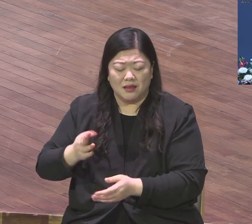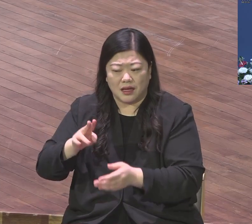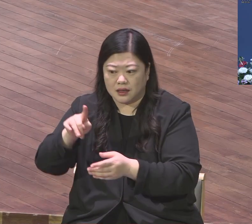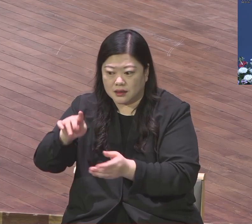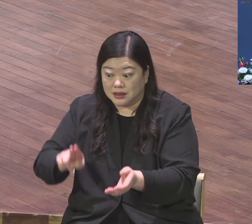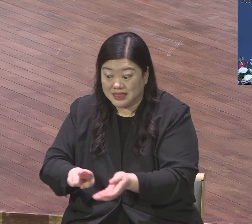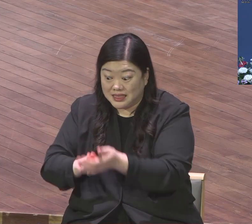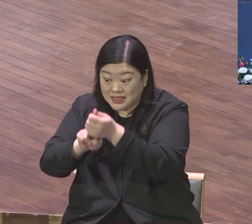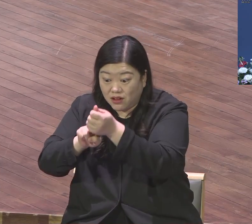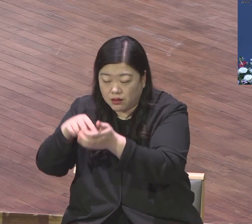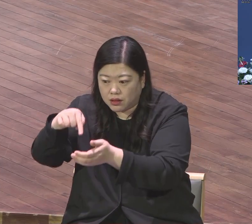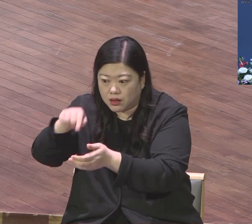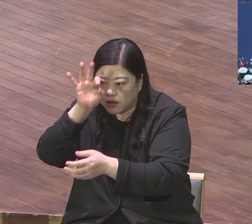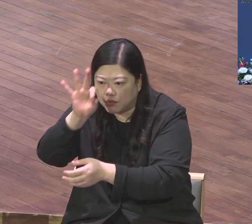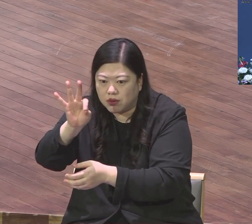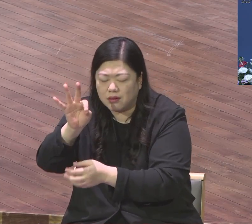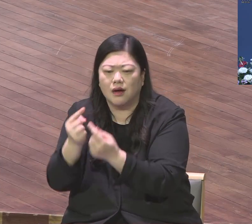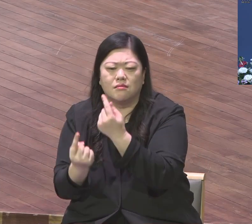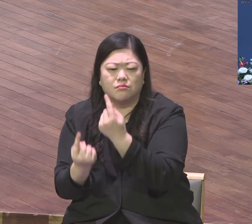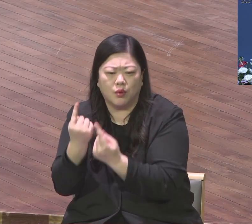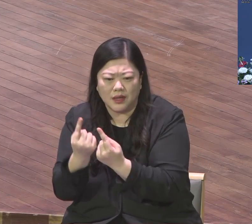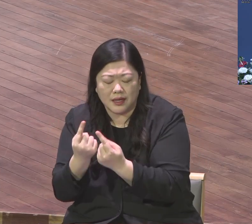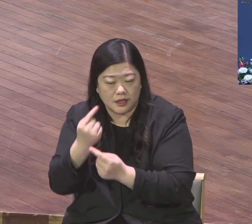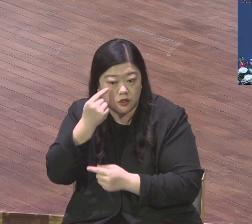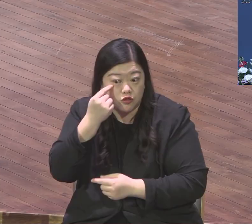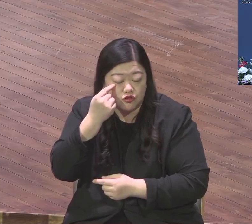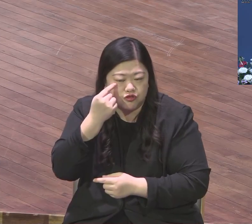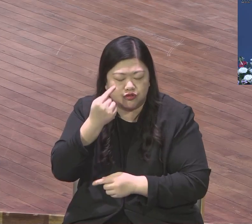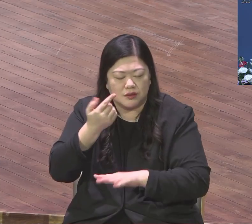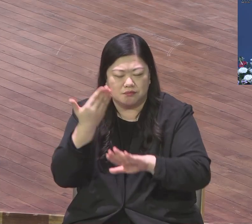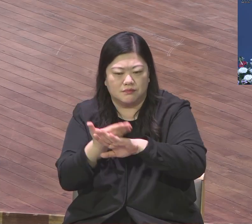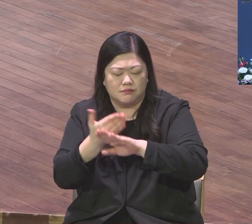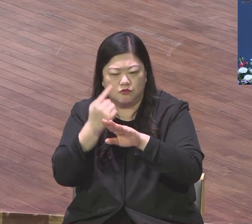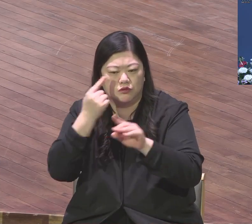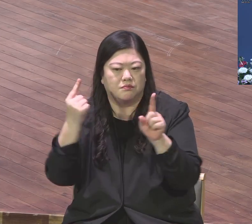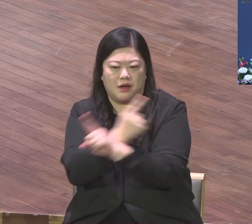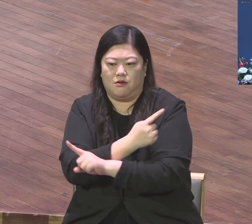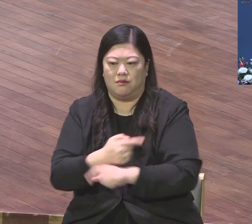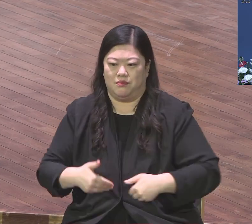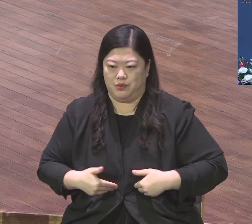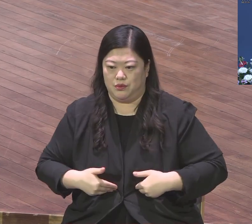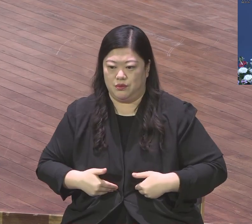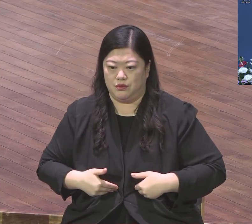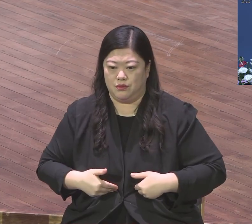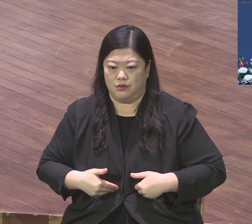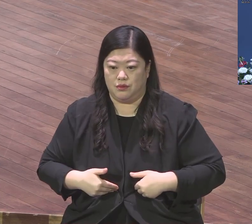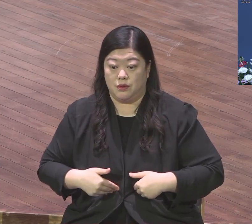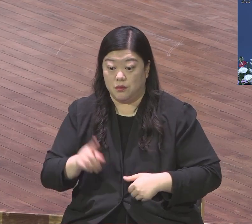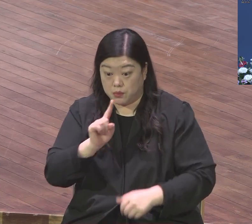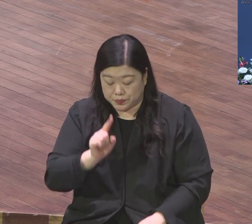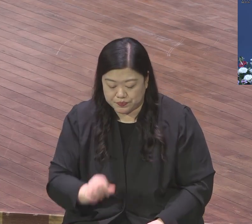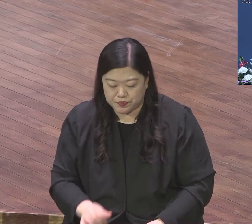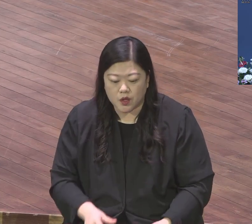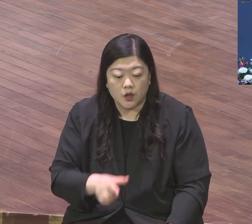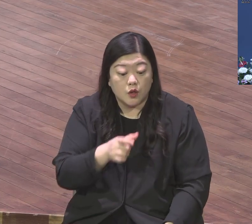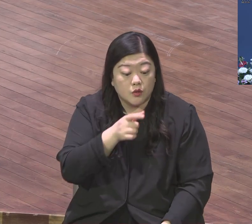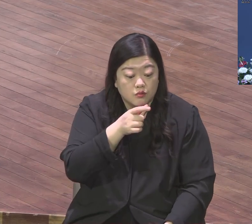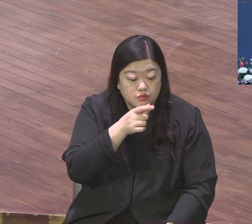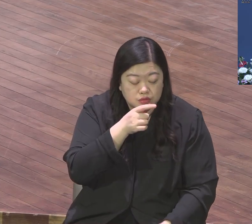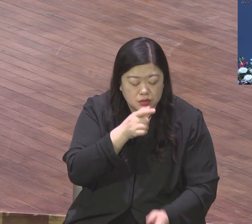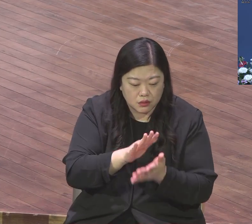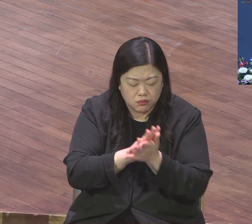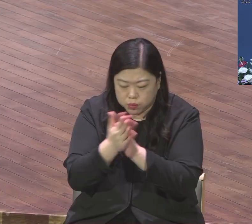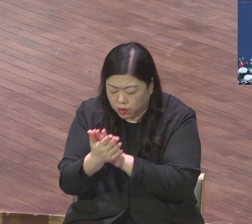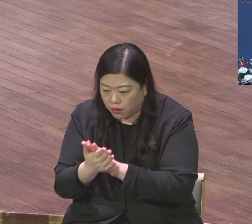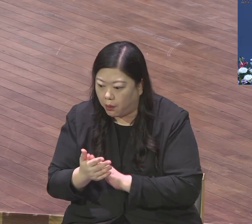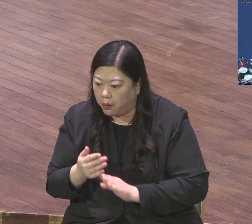그런데 우리가 영적인 눈을 열고 보아야 될 것은 물이 포도주로 변한